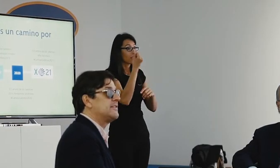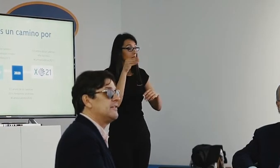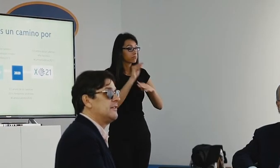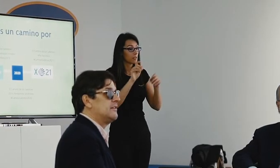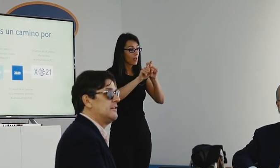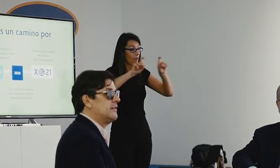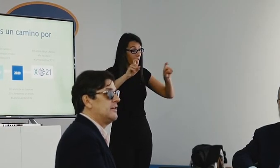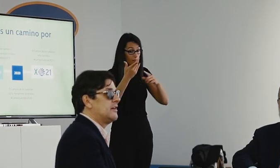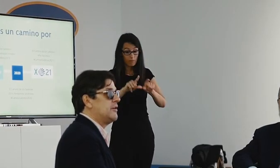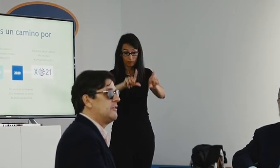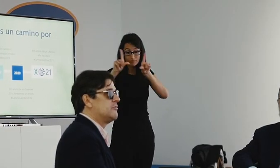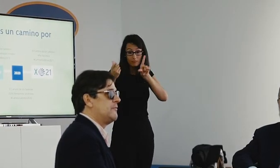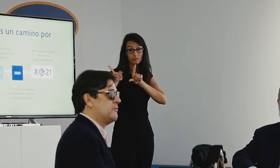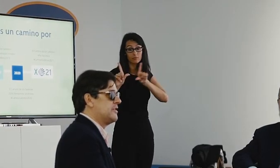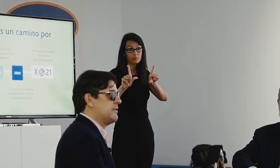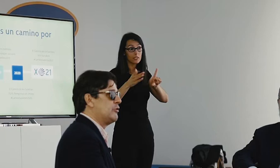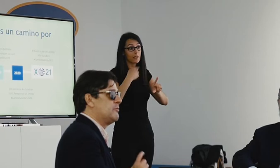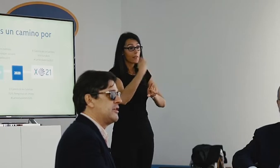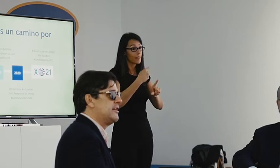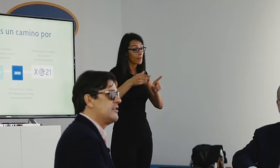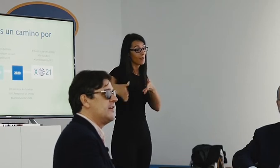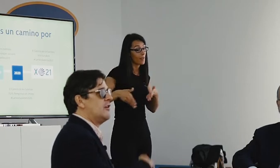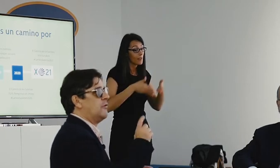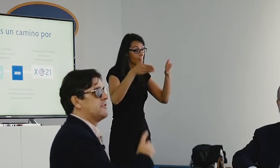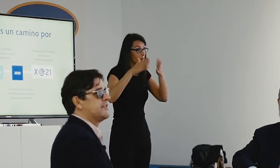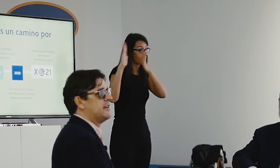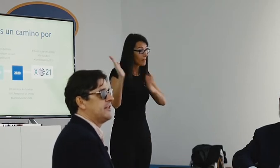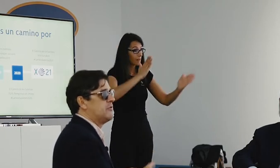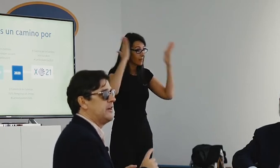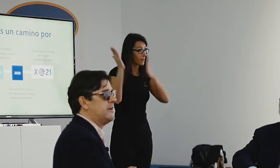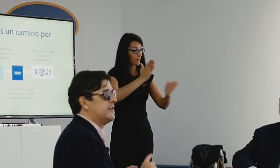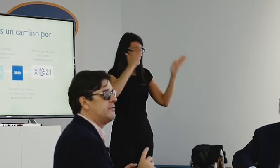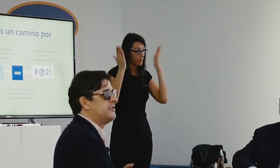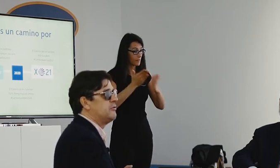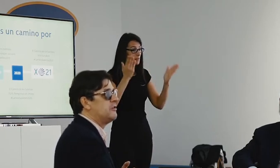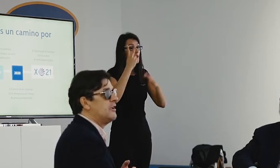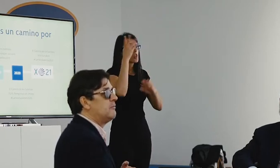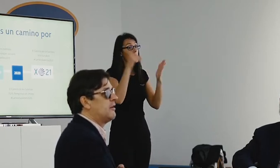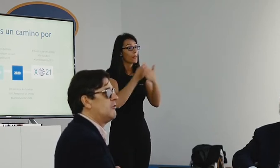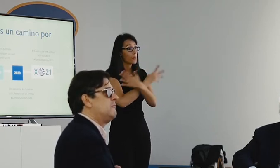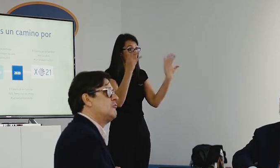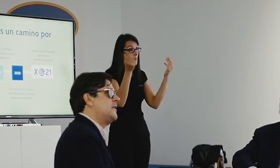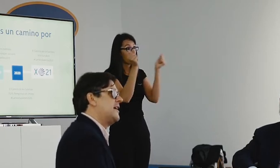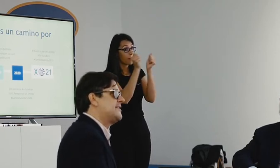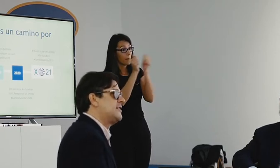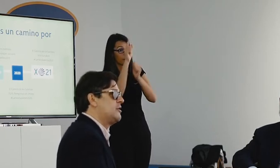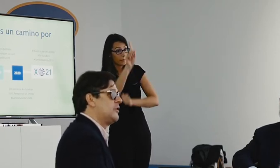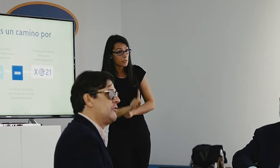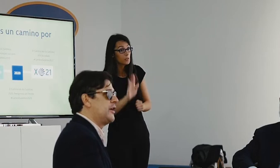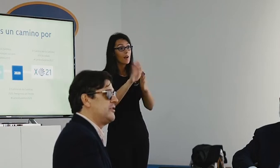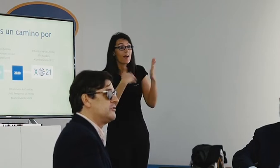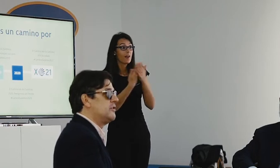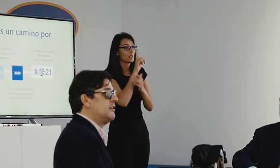diapositiva que es el camino, es un camino por etapas. Lo hicimos en el 10, lo vamos a hacer en el 19, en el 20 y en el 21, para culminar ese